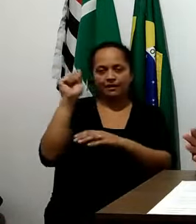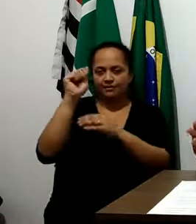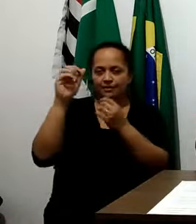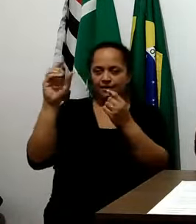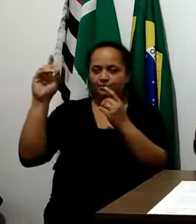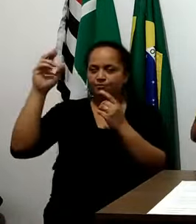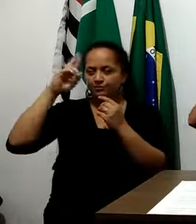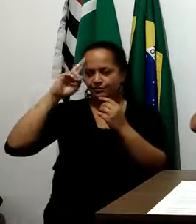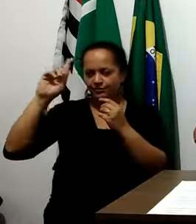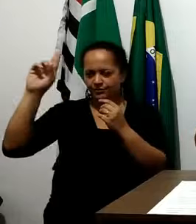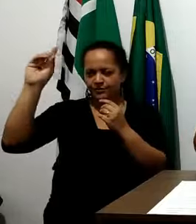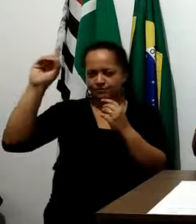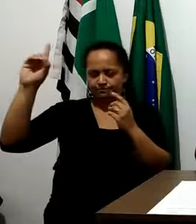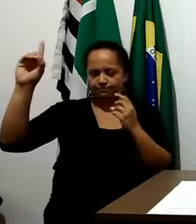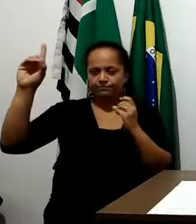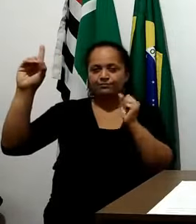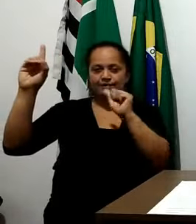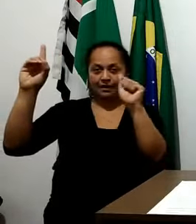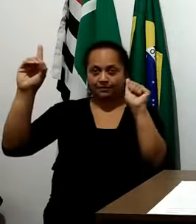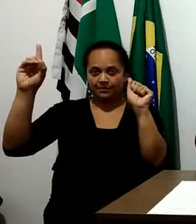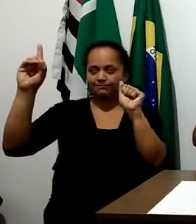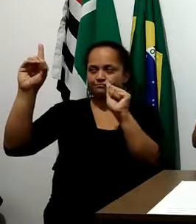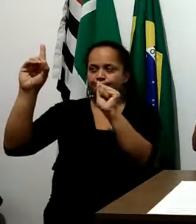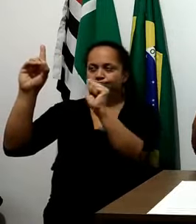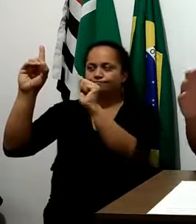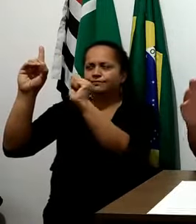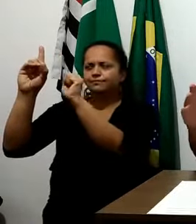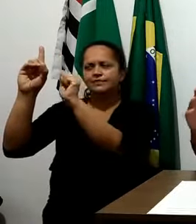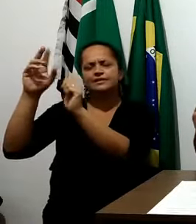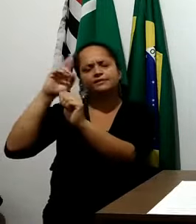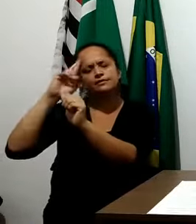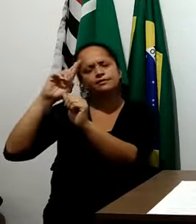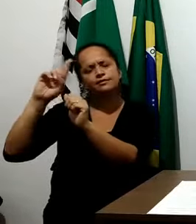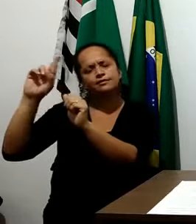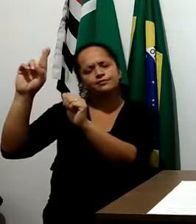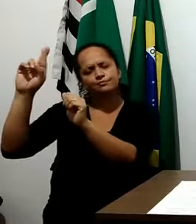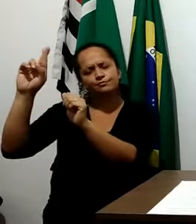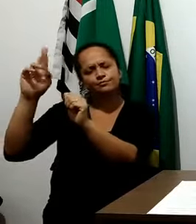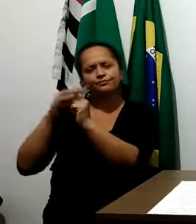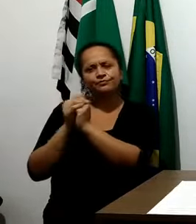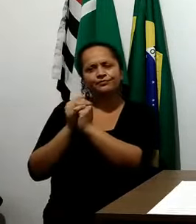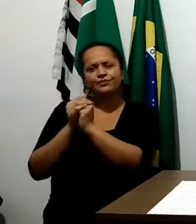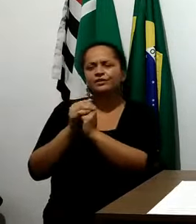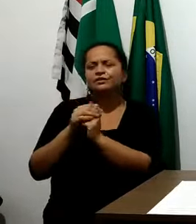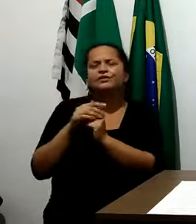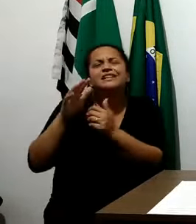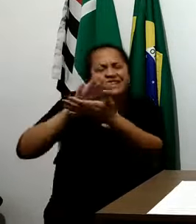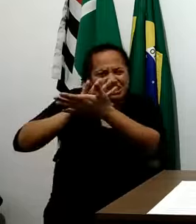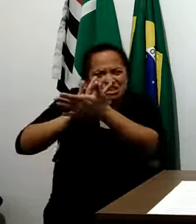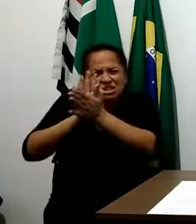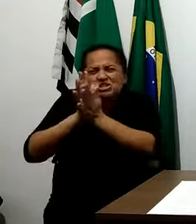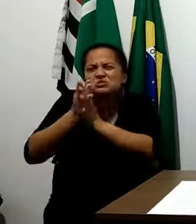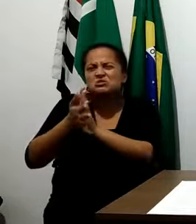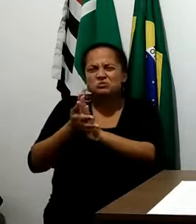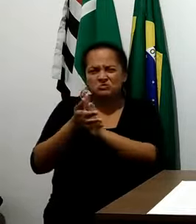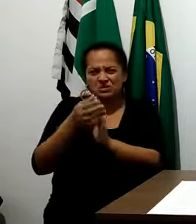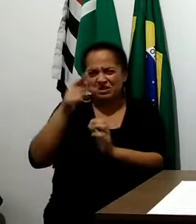disse... Olha o papel do intercessor. Senhor, destruirás o justo com o